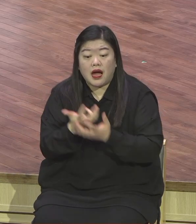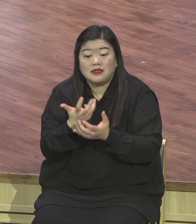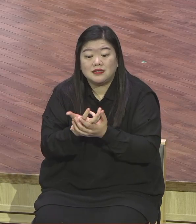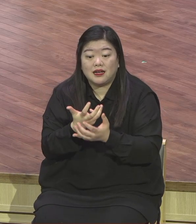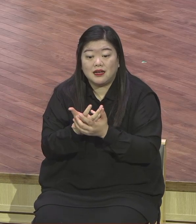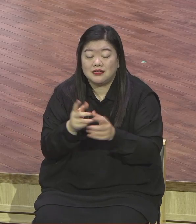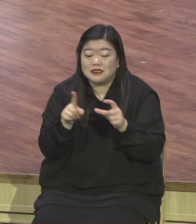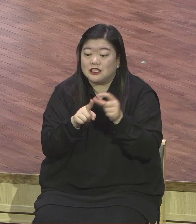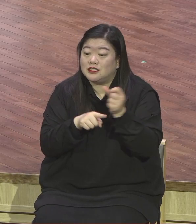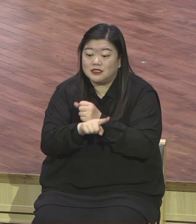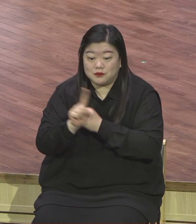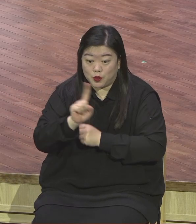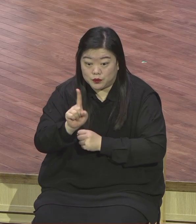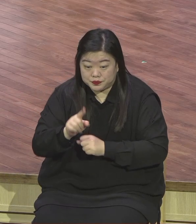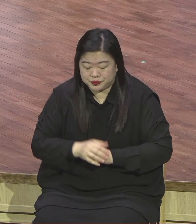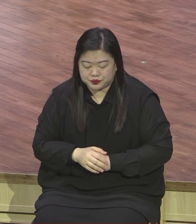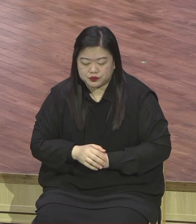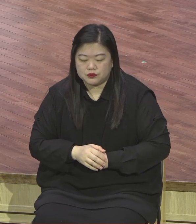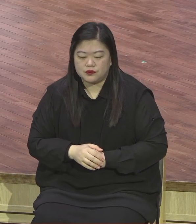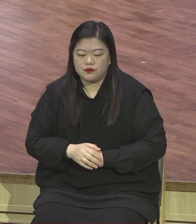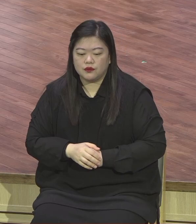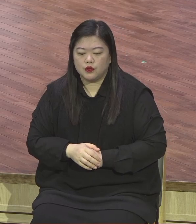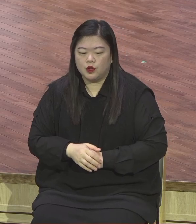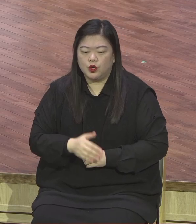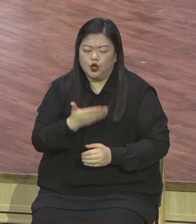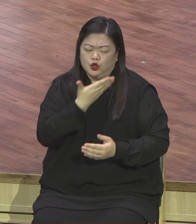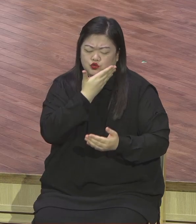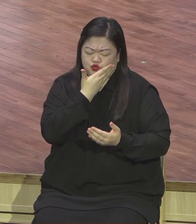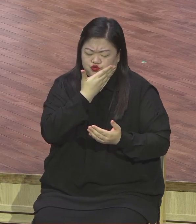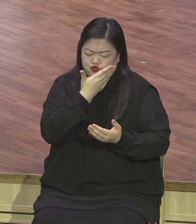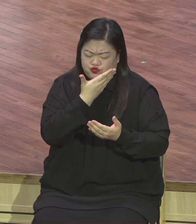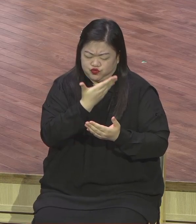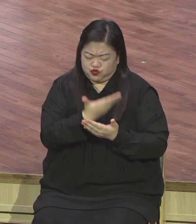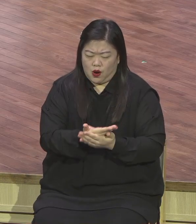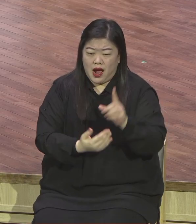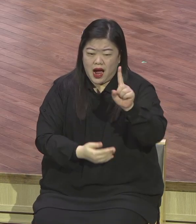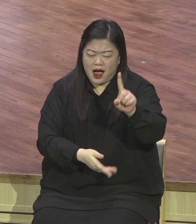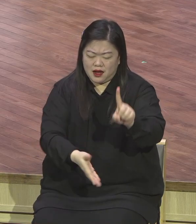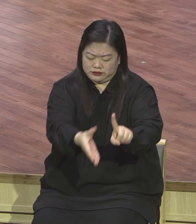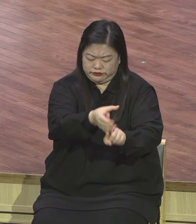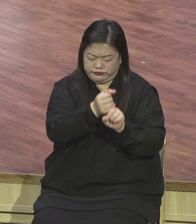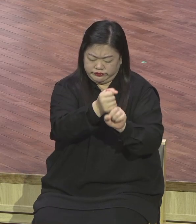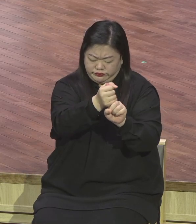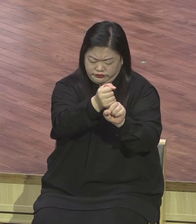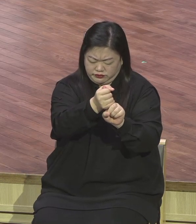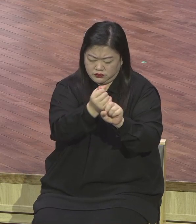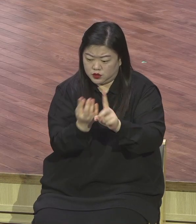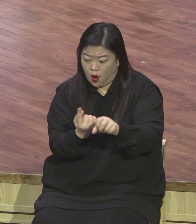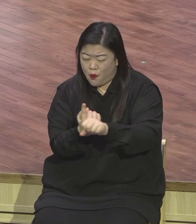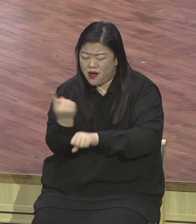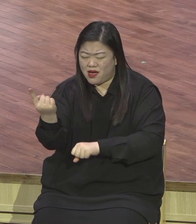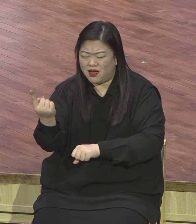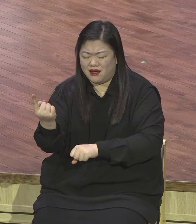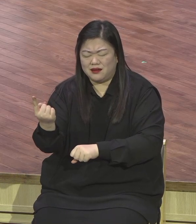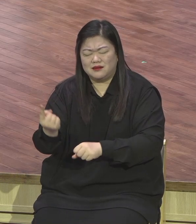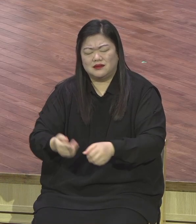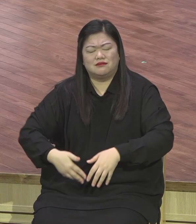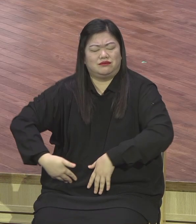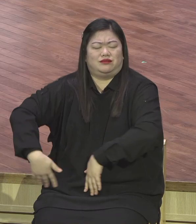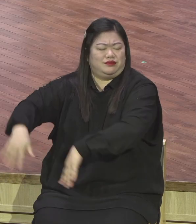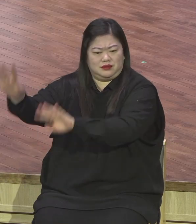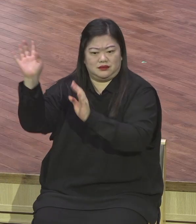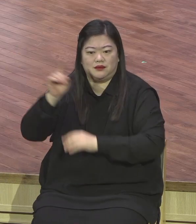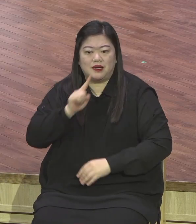무슨 뜻이냐 중요한 하나를 붙잡고 나머지는 다 흘러보낸다 그런 뜻이 괴일루만